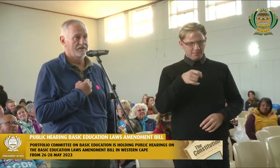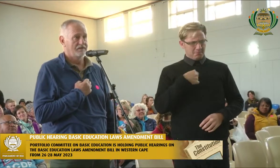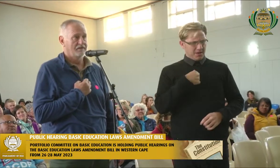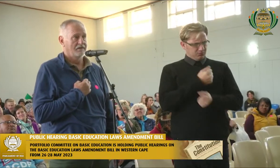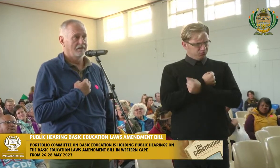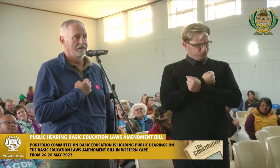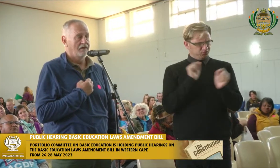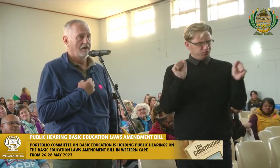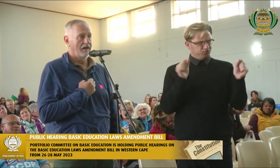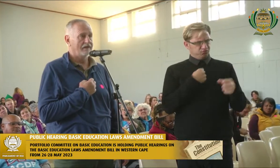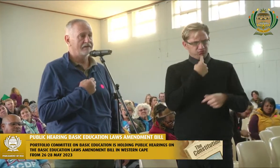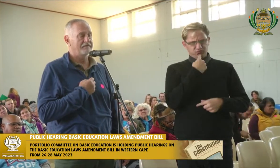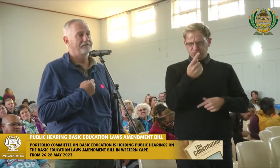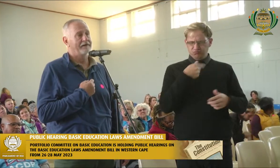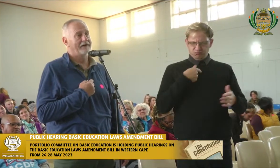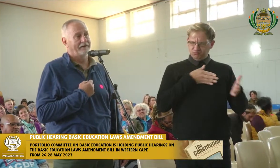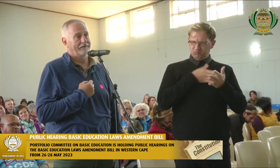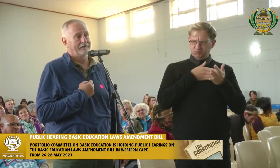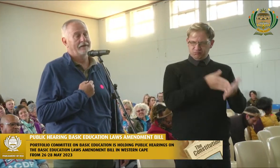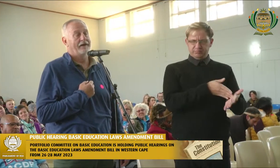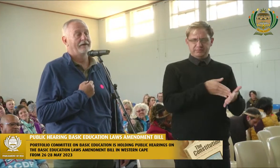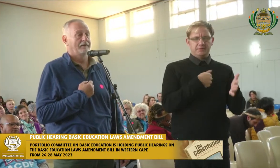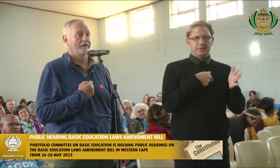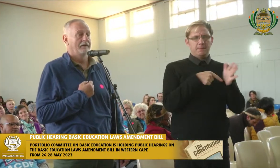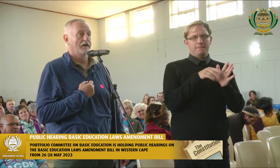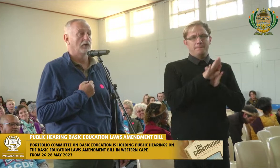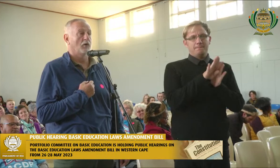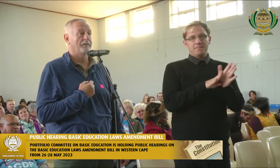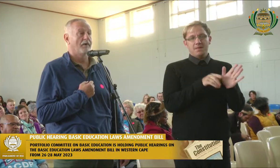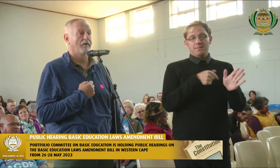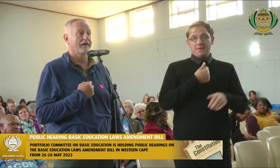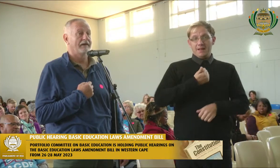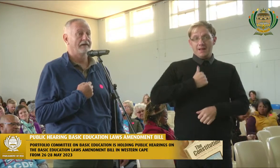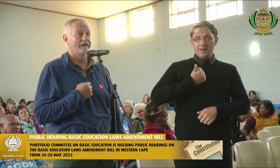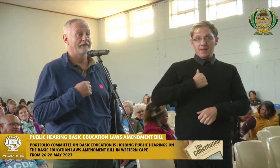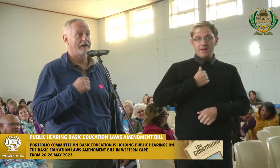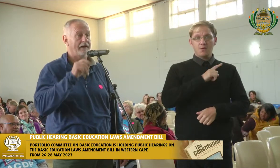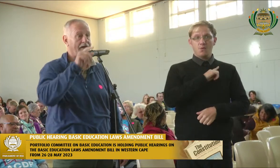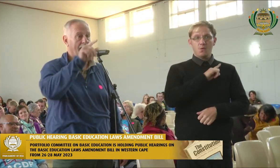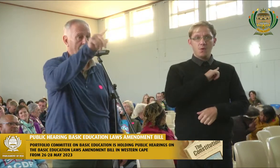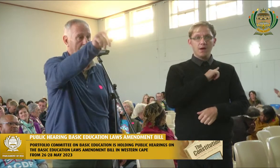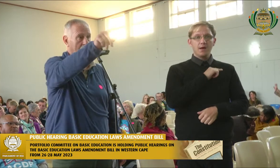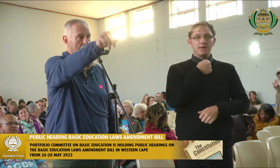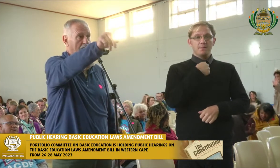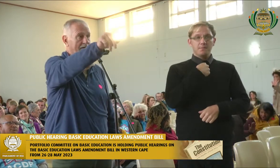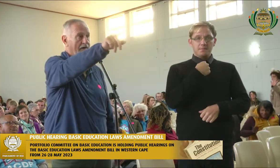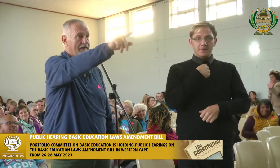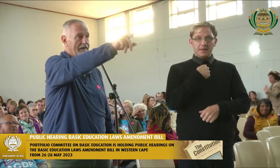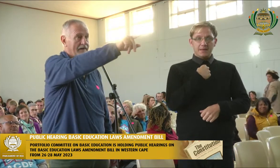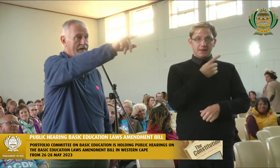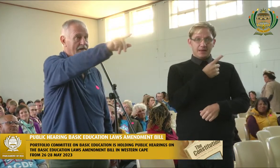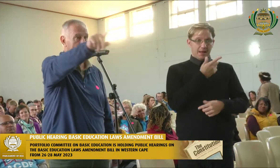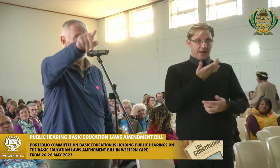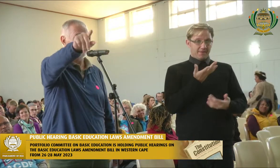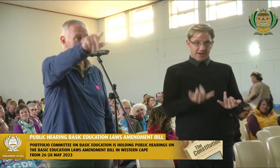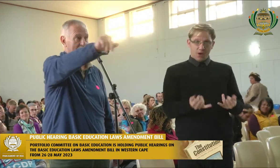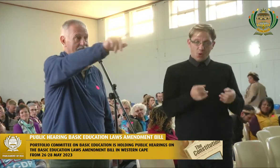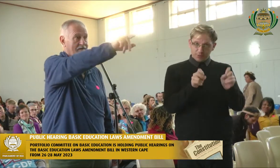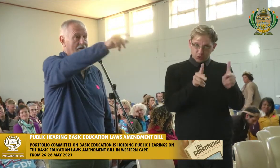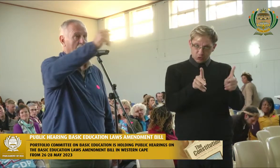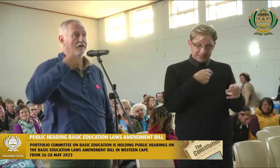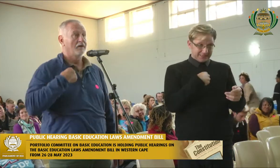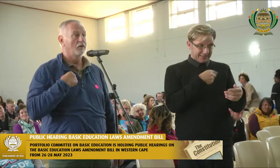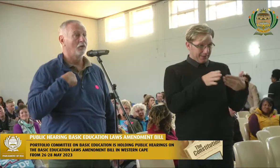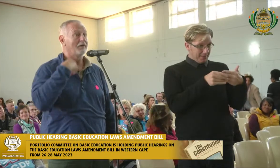toekoms. Ek is die voorreg, ek 'n klompie maande gelede direk met daai lede, met daar